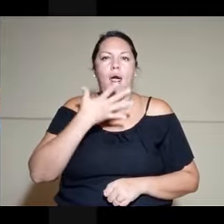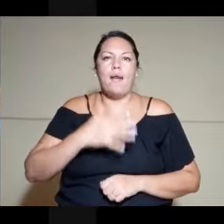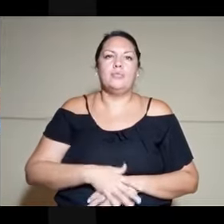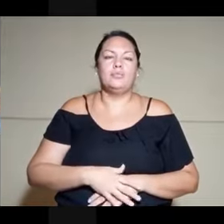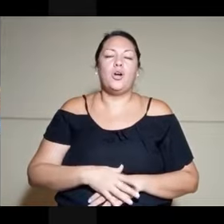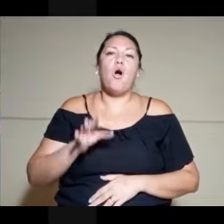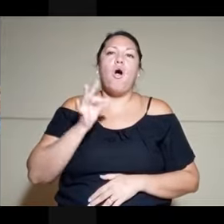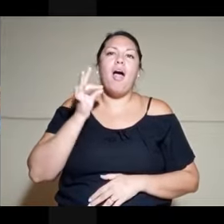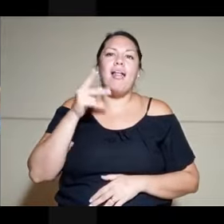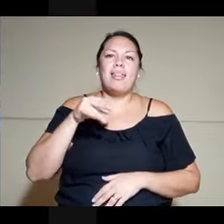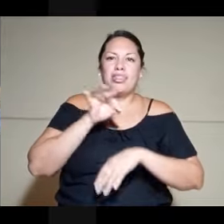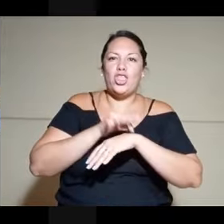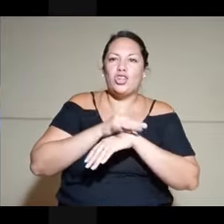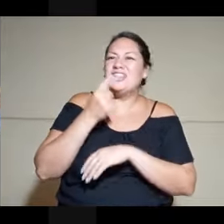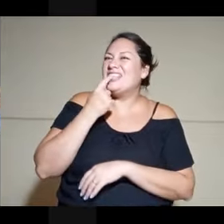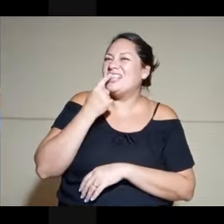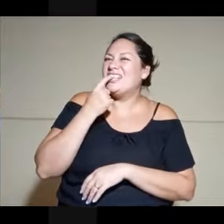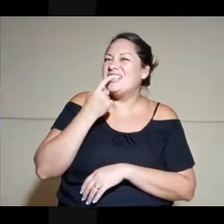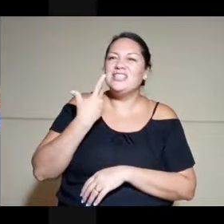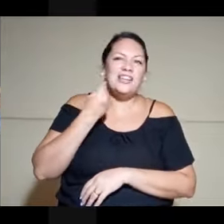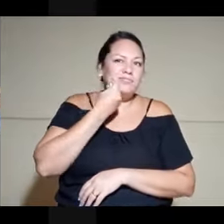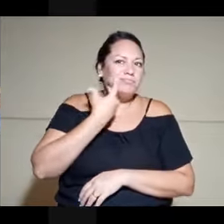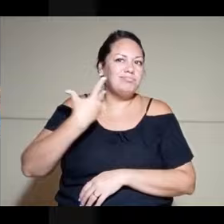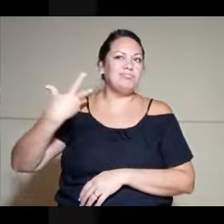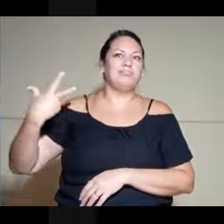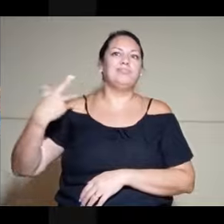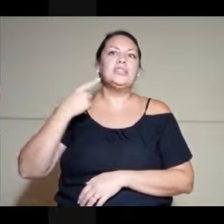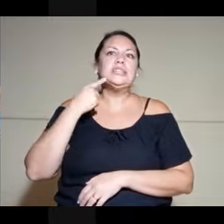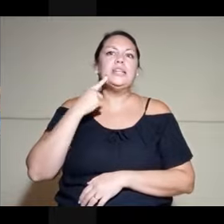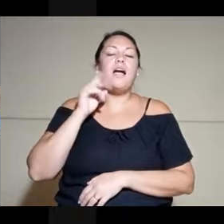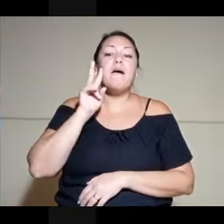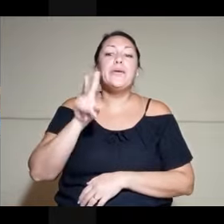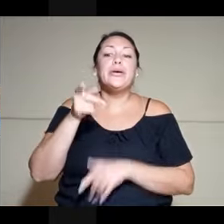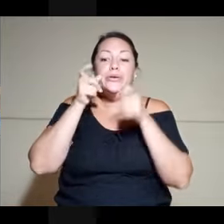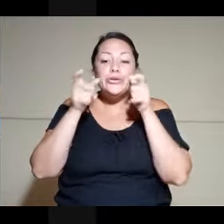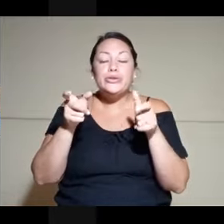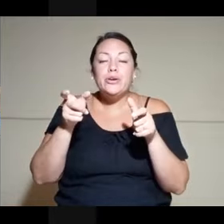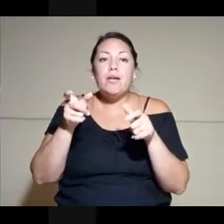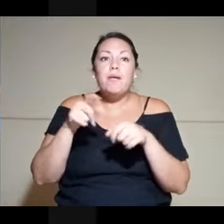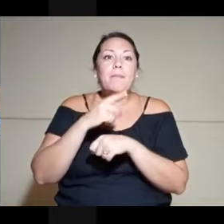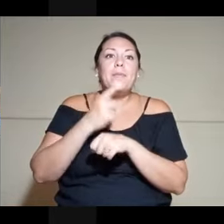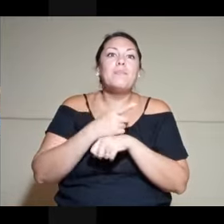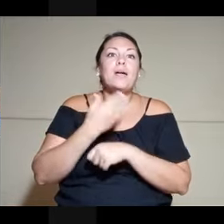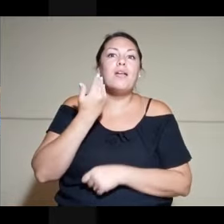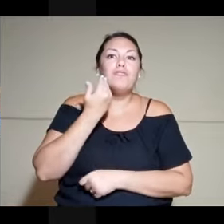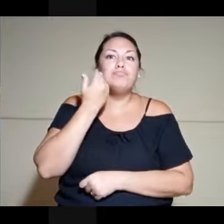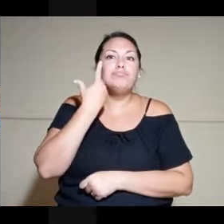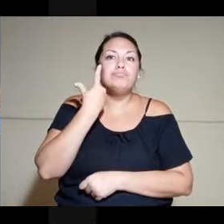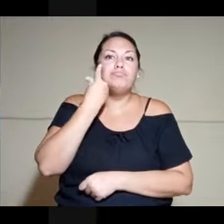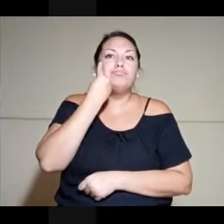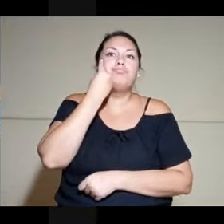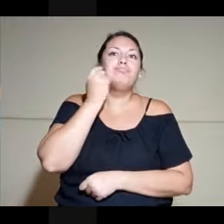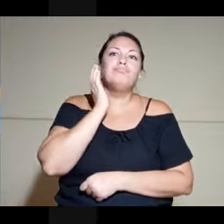de cara, ¿no? Ya sea de alguna de las ramas del trigémino. Cuando el dentista les va a sacar una muela o nos va a hacer algún